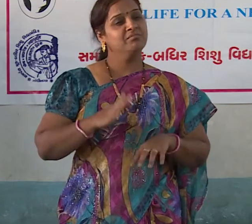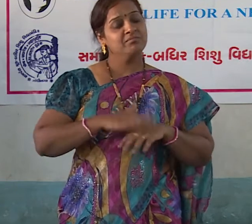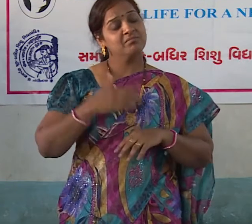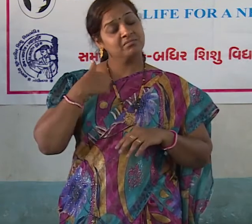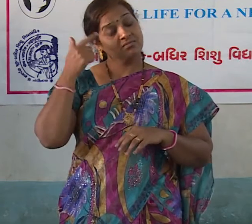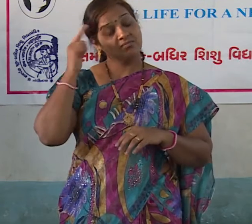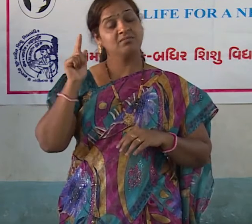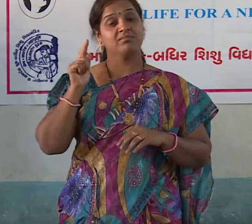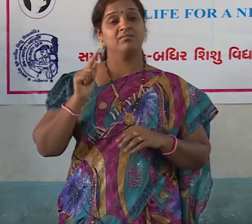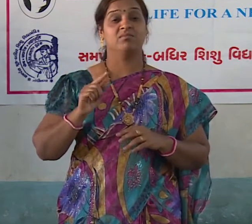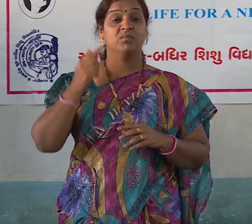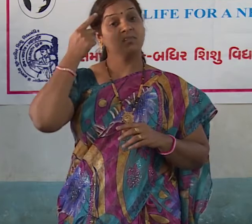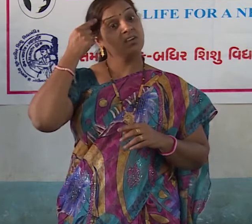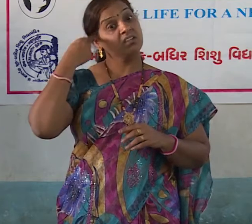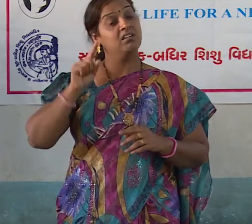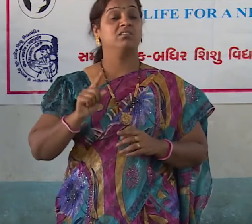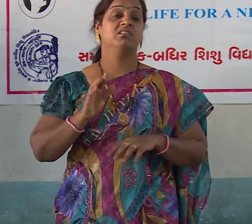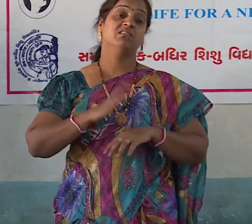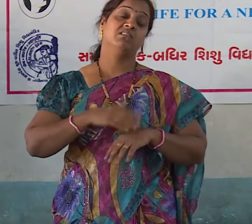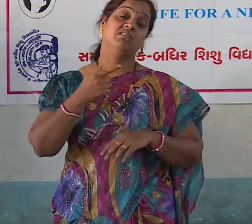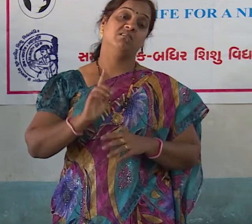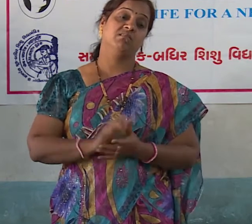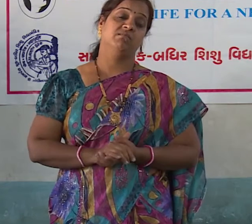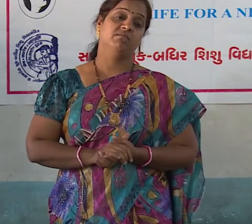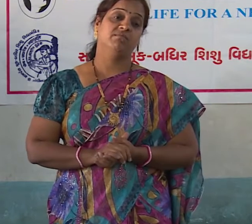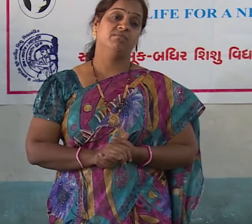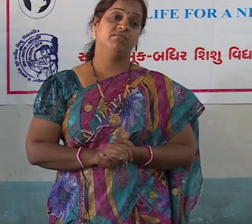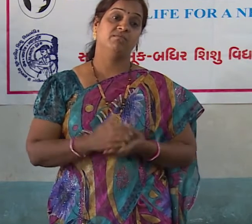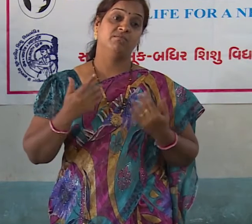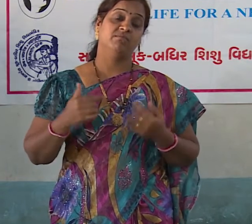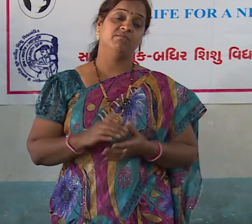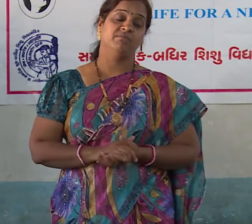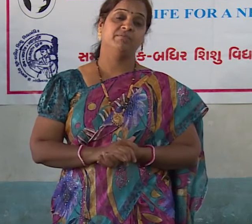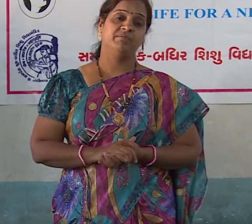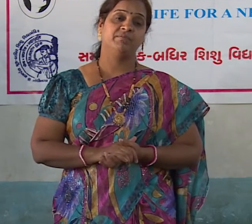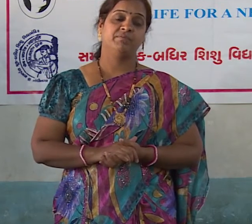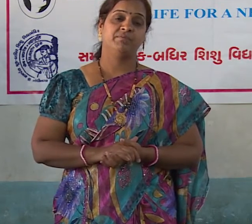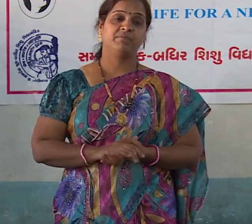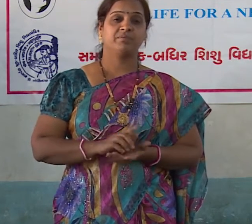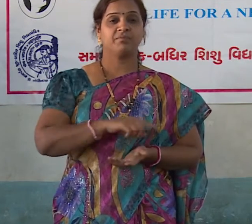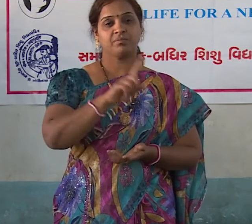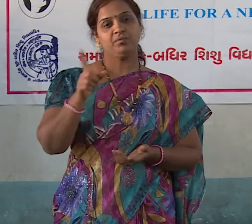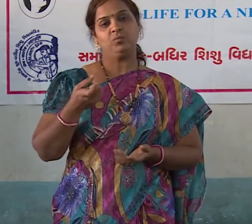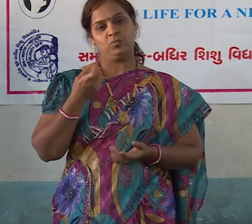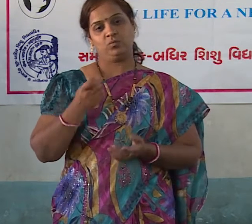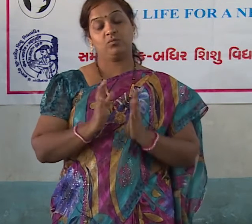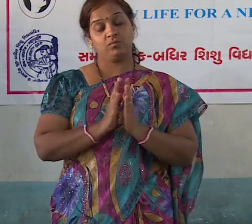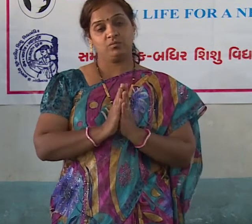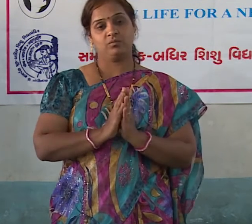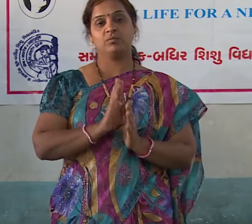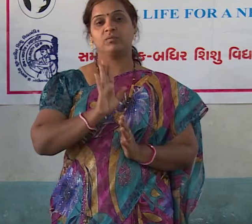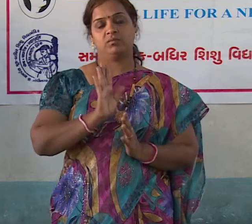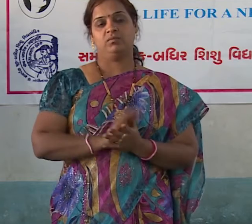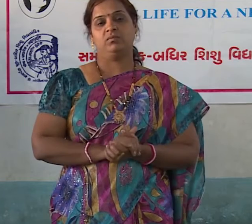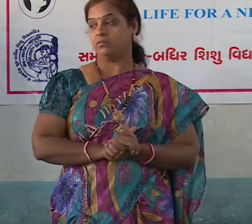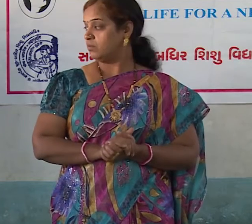यही है कि ये याद क्यों आ रहे, अपने आप क्यों आ रहे इधर। तो उसका उत्तर बहुत अच्छा उसी के नीचे